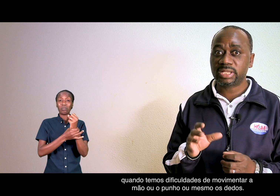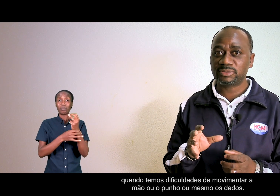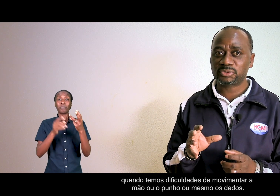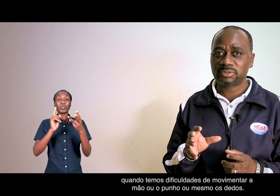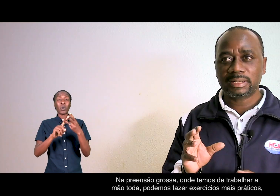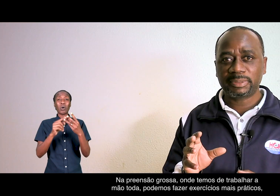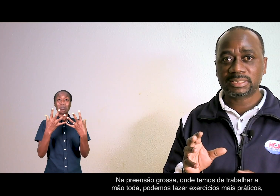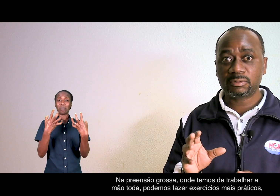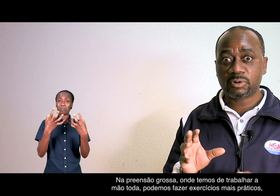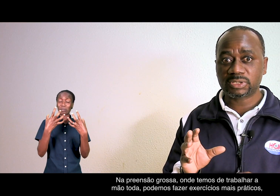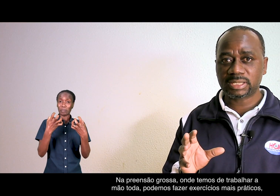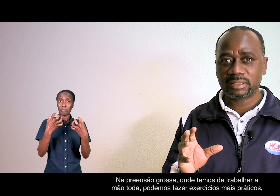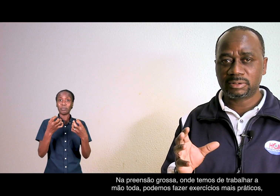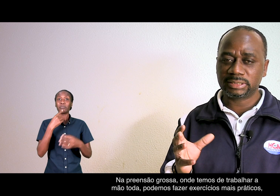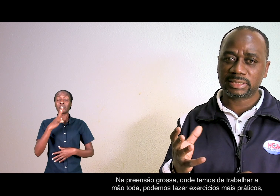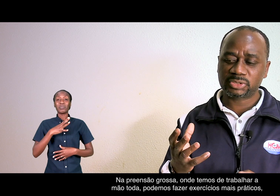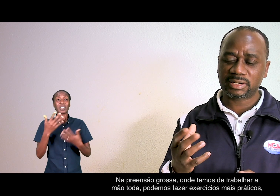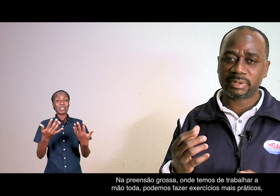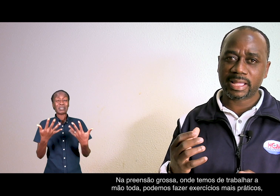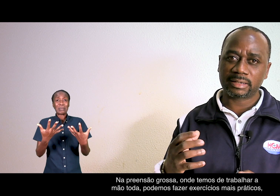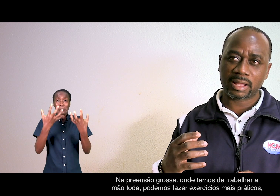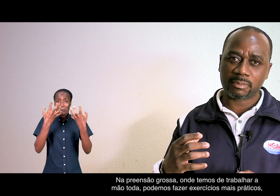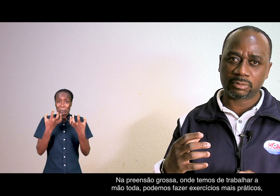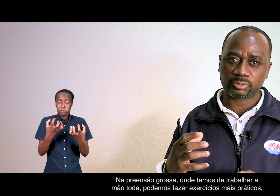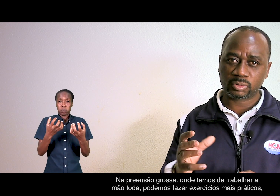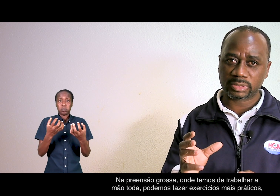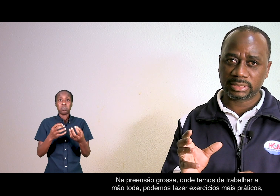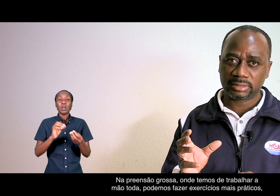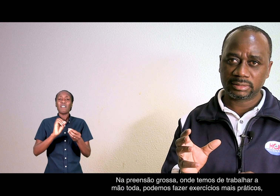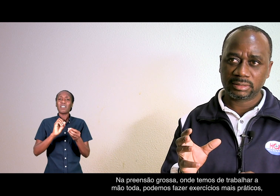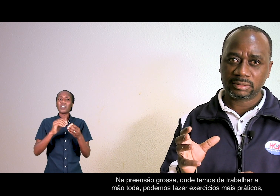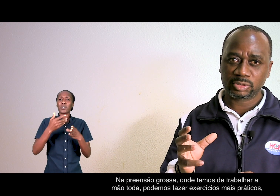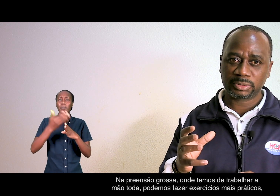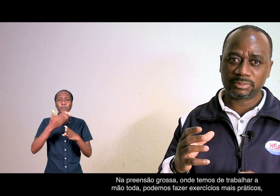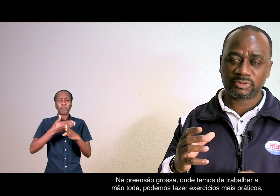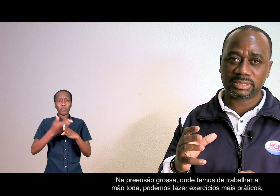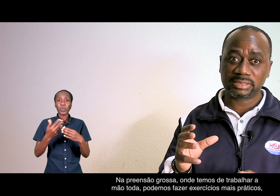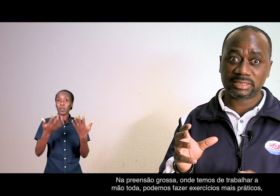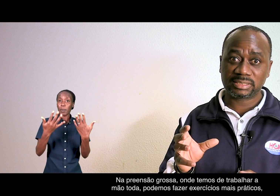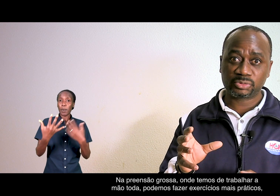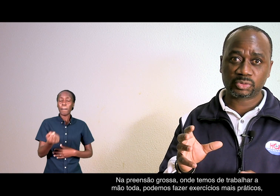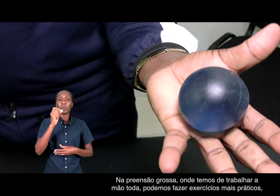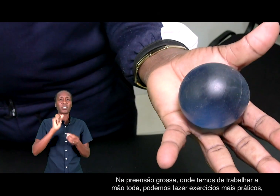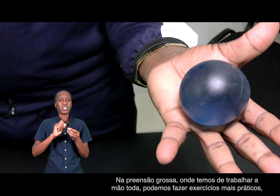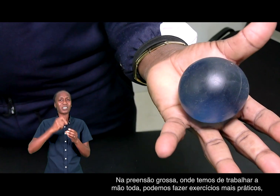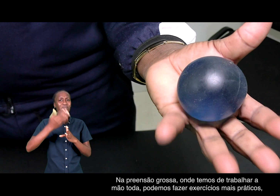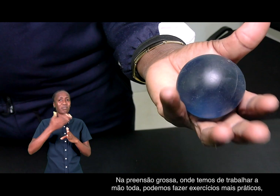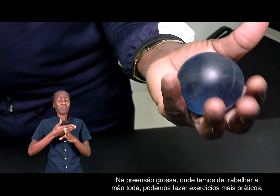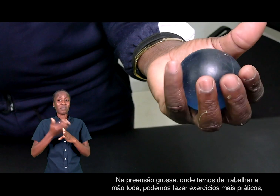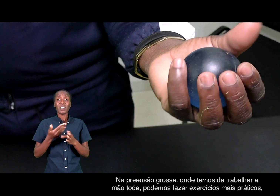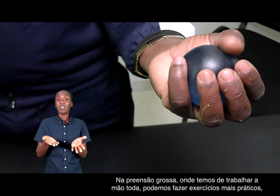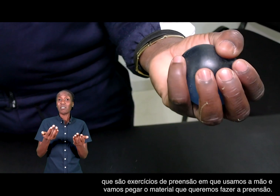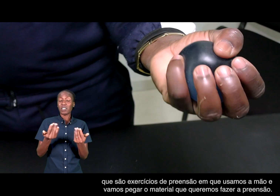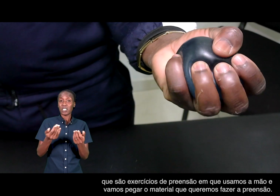dos dedos. Na preensão grossa, onde temos que trabalhar a mão toda, nós podemos fazer exercícios mais